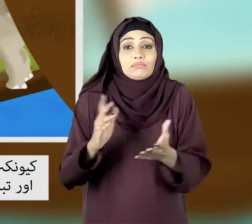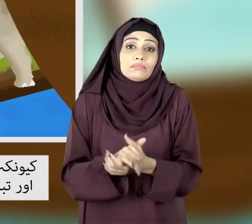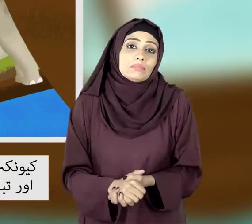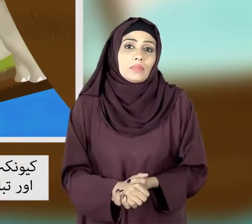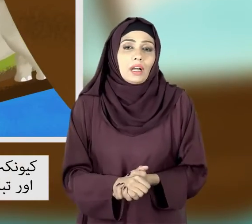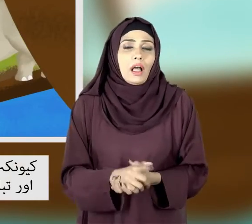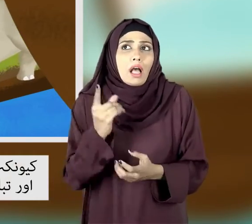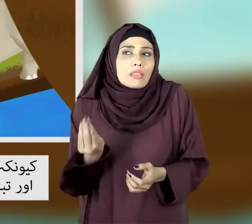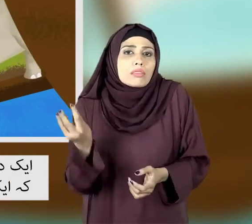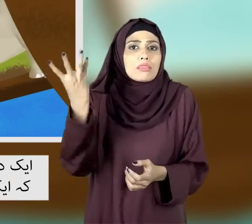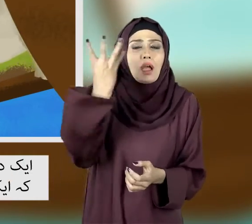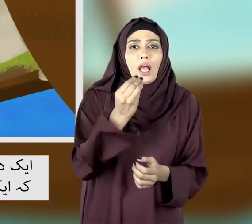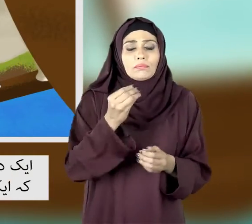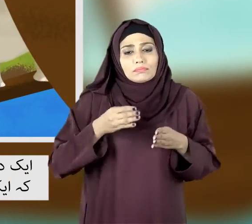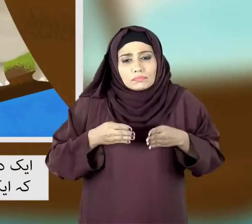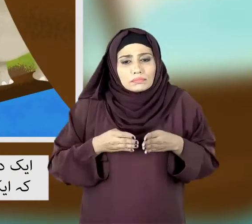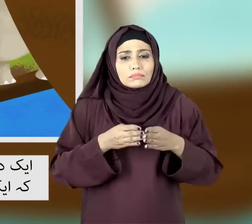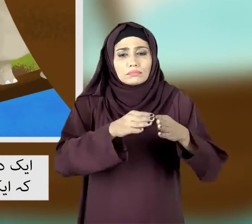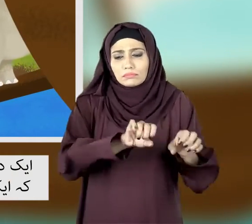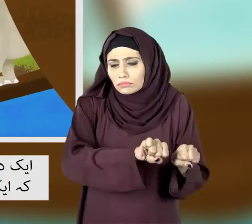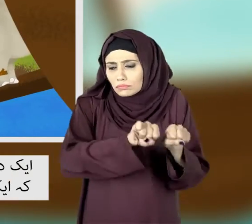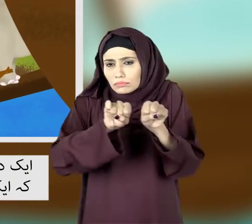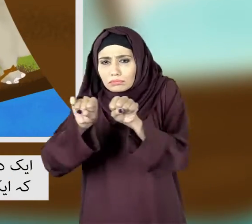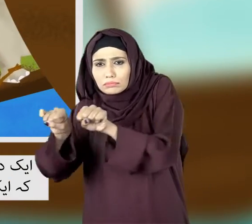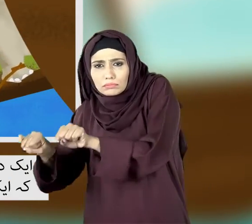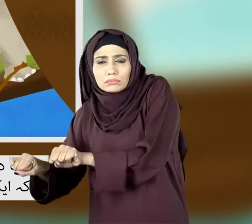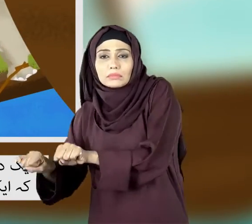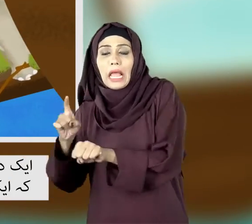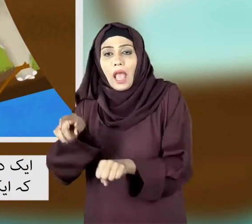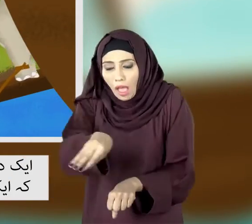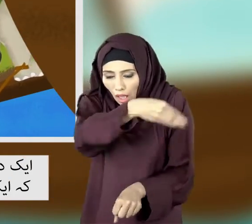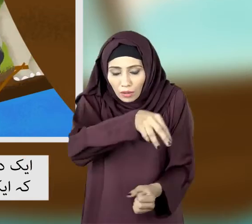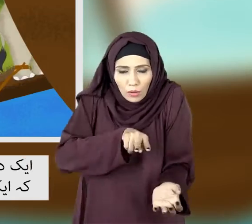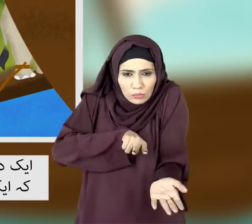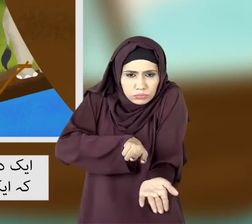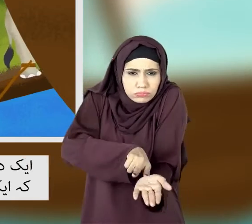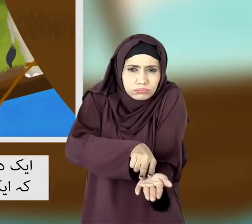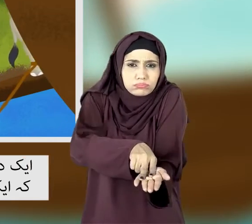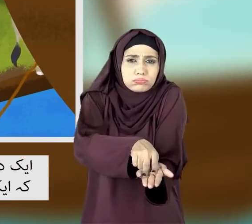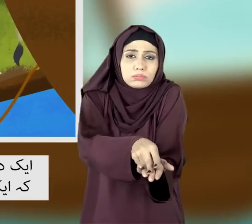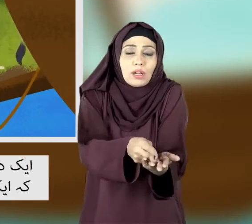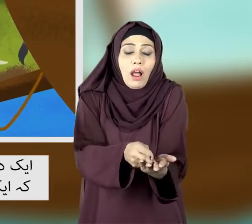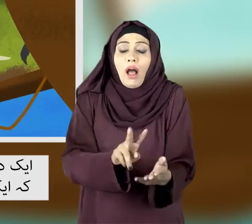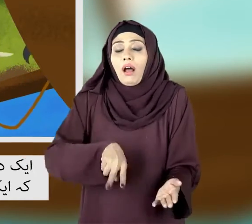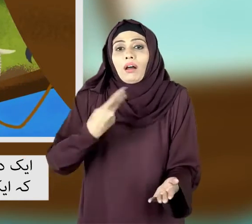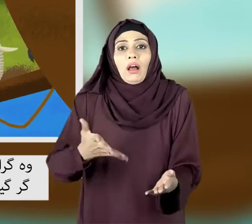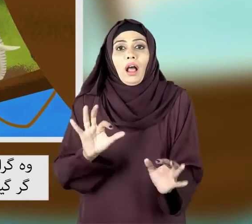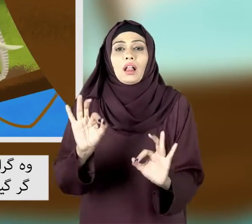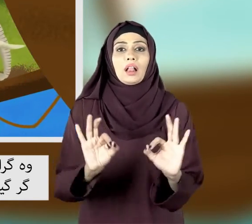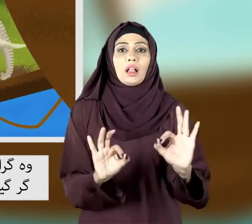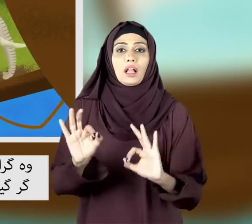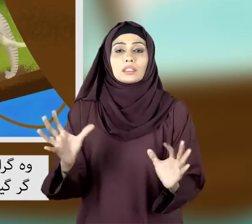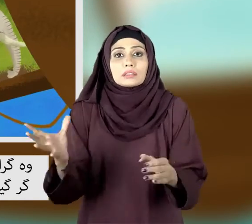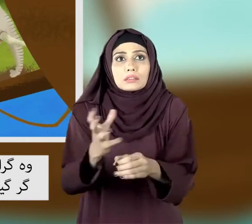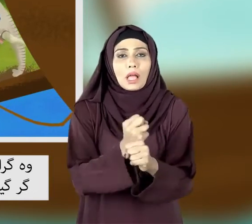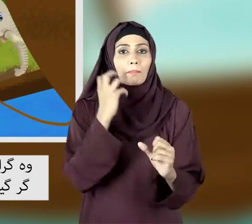تھے۔ ایک دن انہیں بحری جہاز پر چڑھایا جا رہا تھا کہ ایک ہاتھی پھسلنے لگا۔ وہ گرا